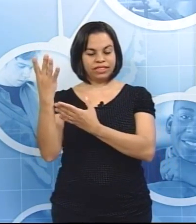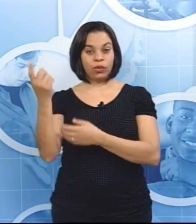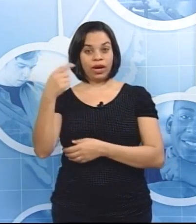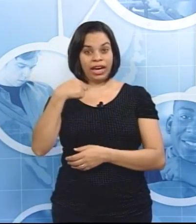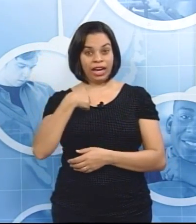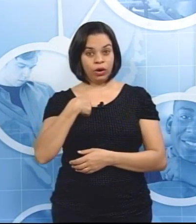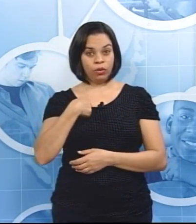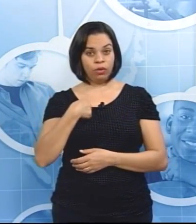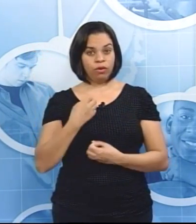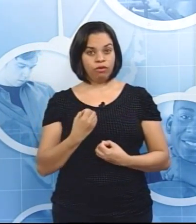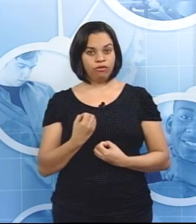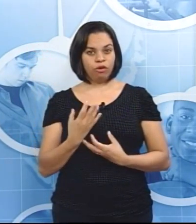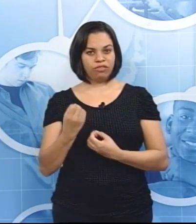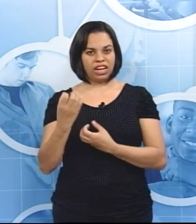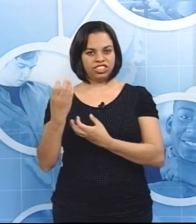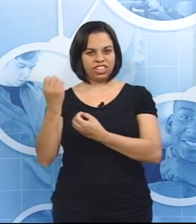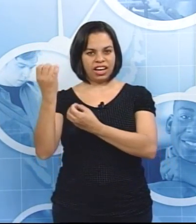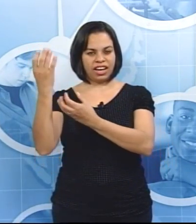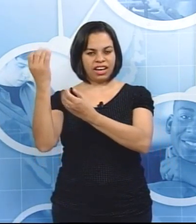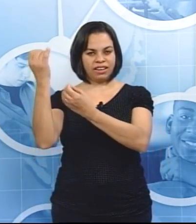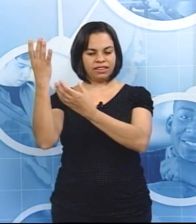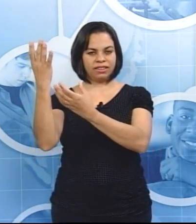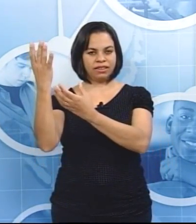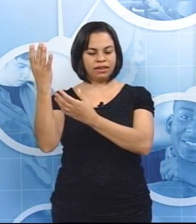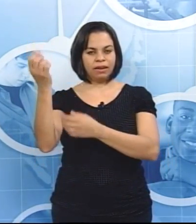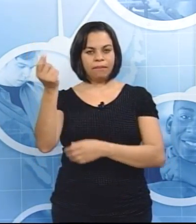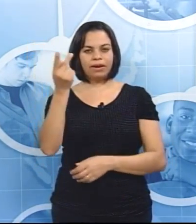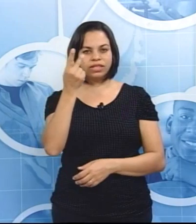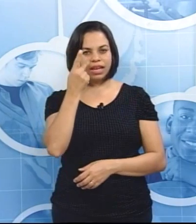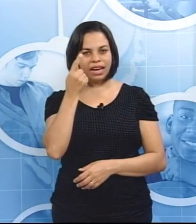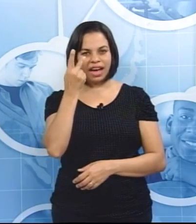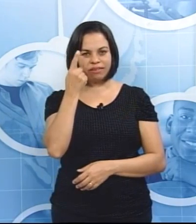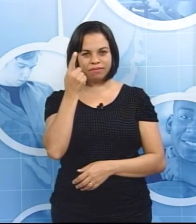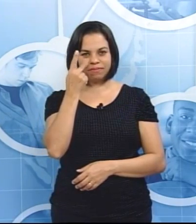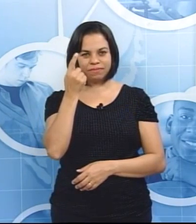Então, eu vou viajar para o Ceará.